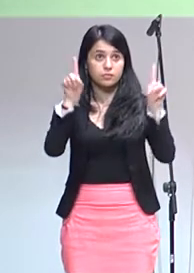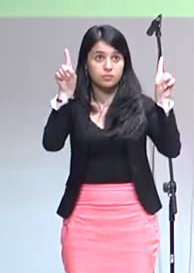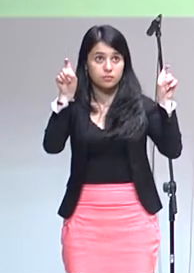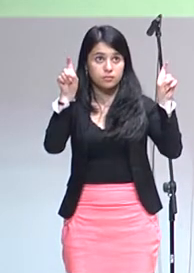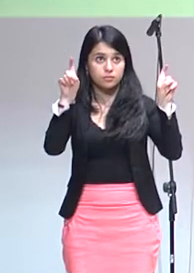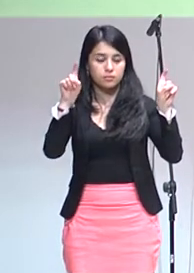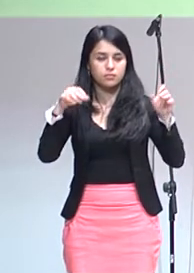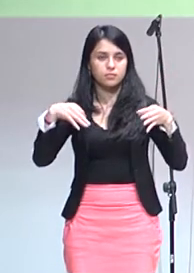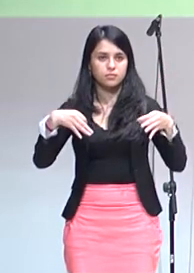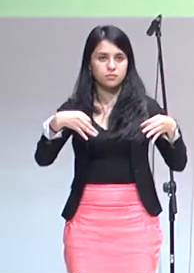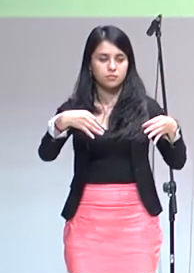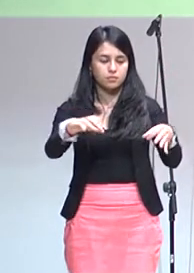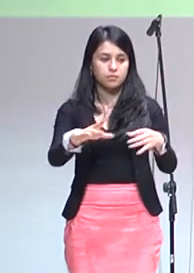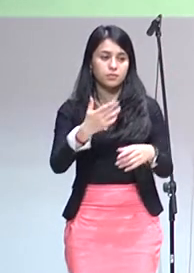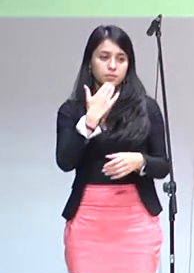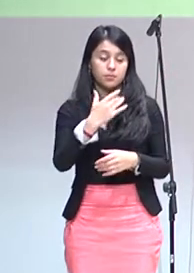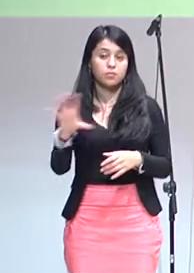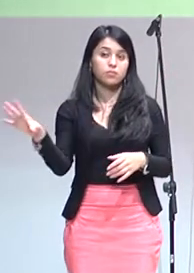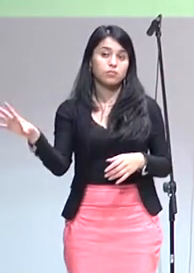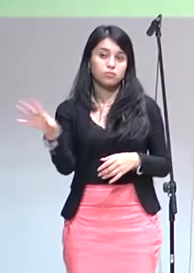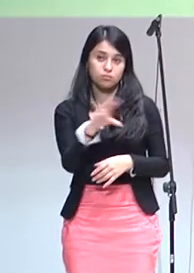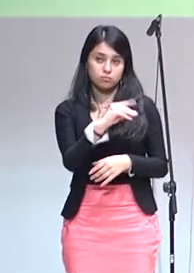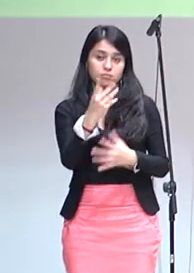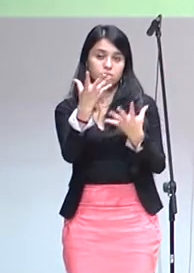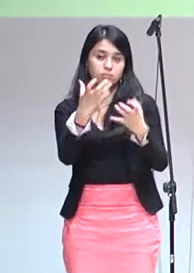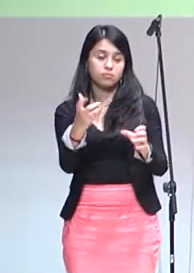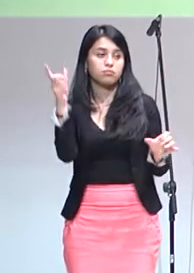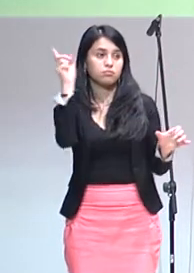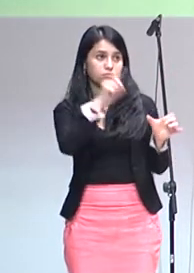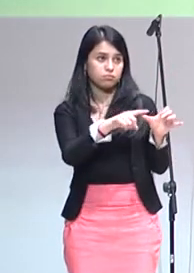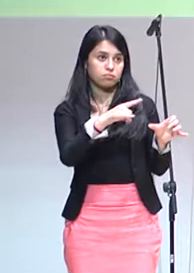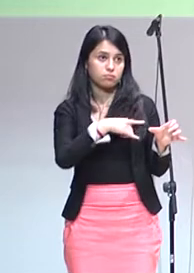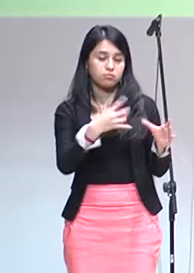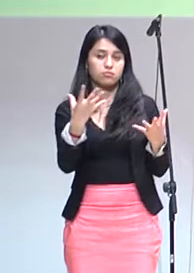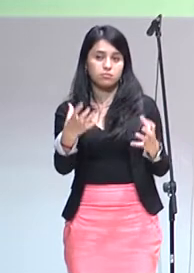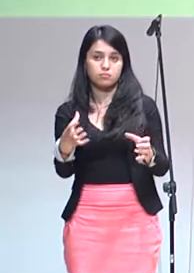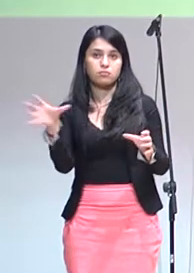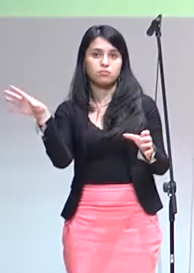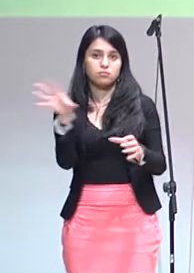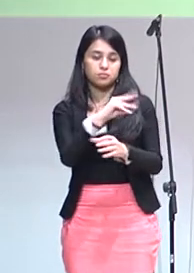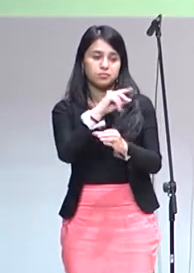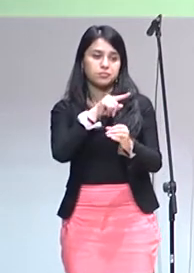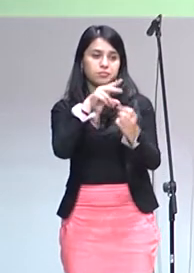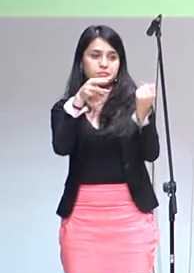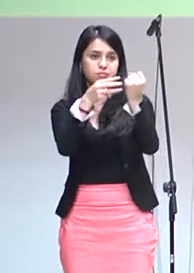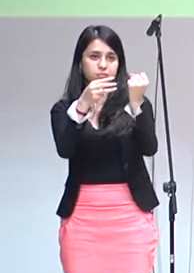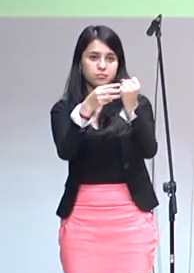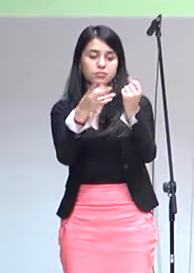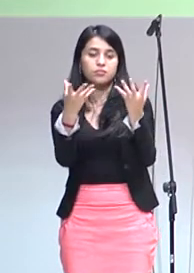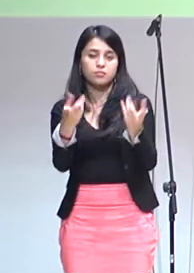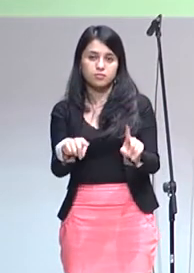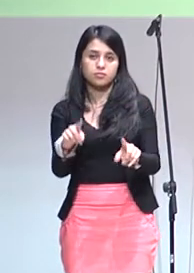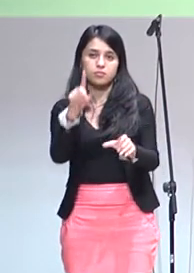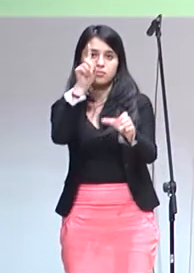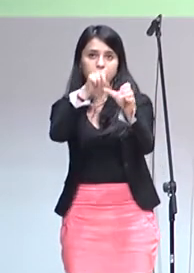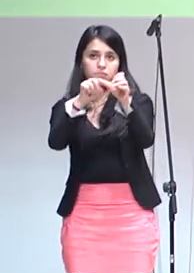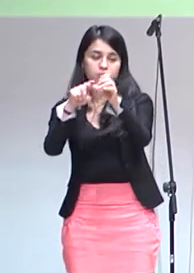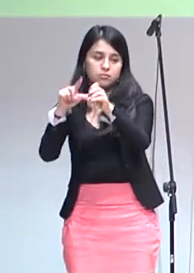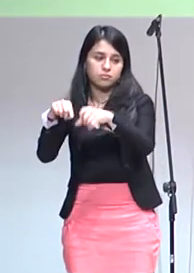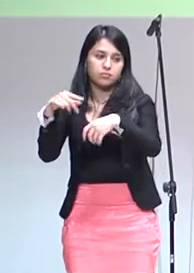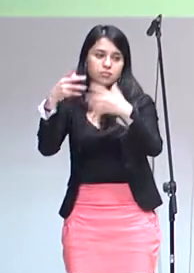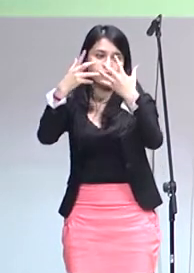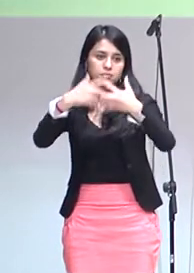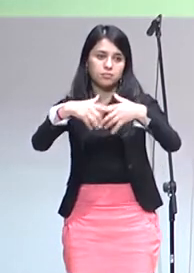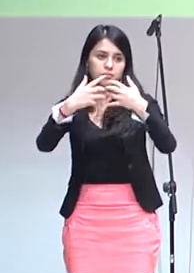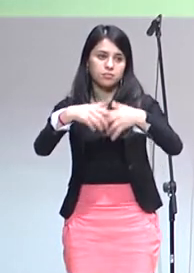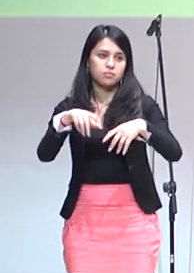día todos quieren ir a la universidad, todos quieren ir al SENA, todos quieren trabajar en las empresas que tienen que ver con